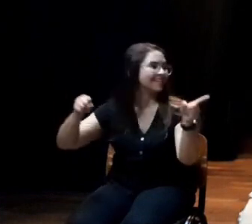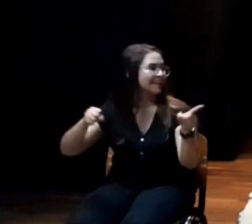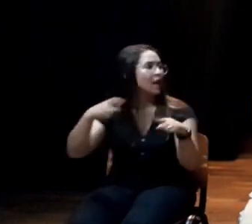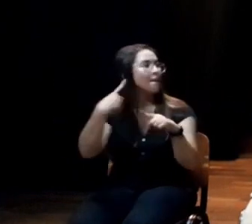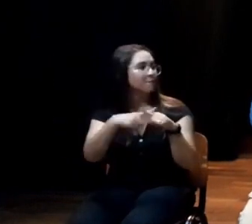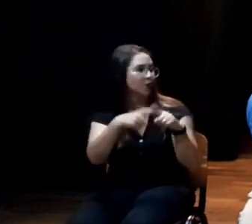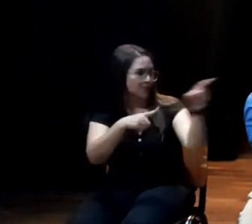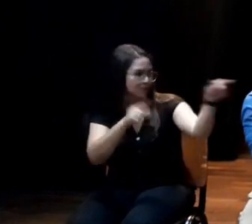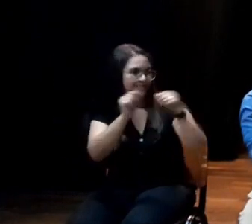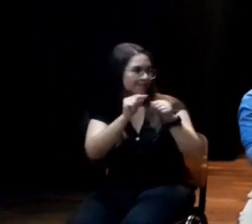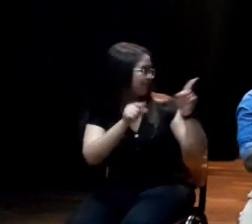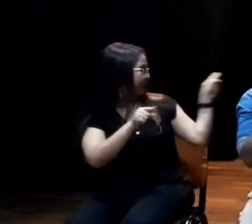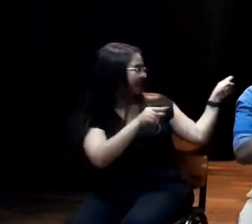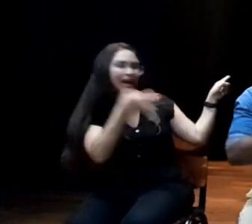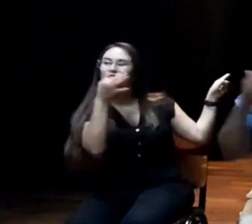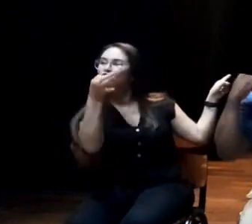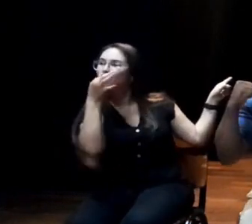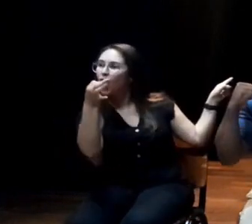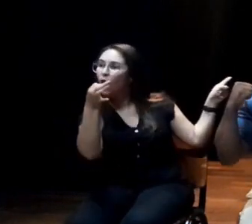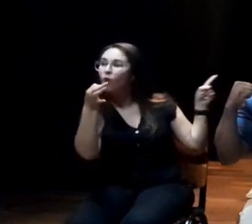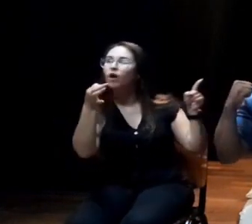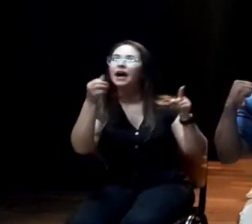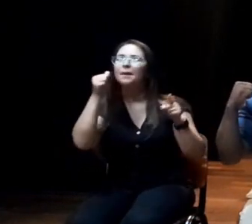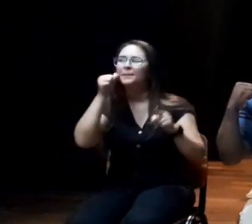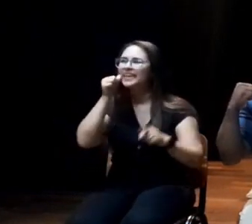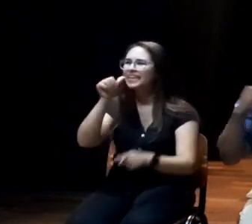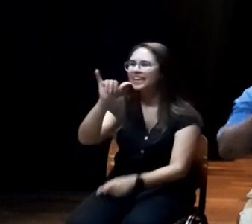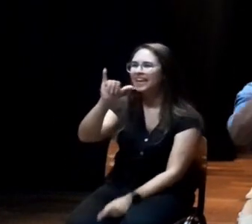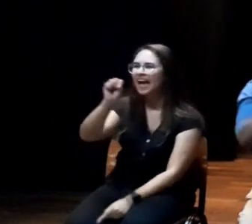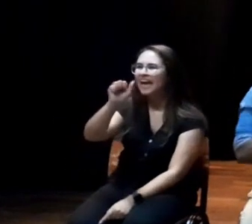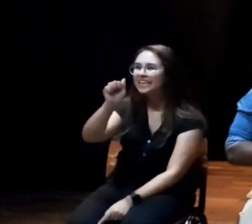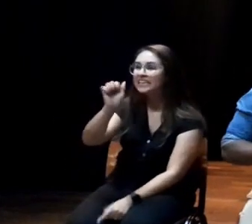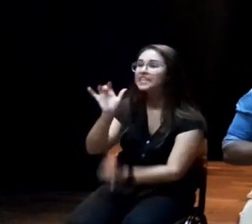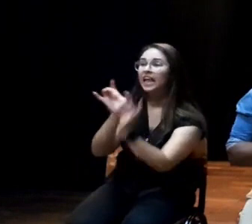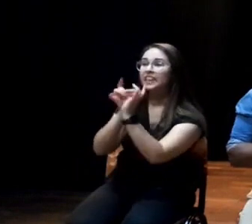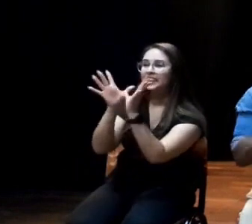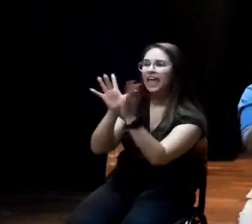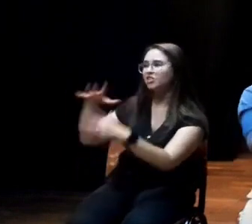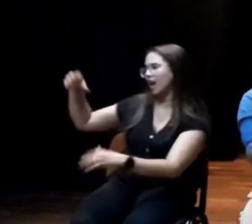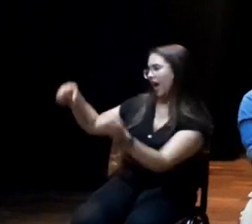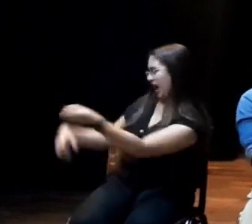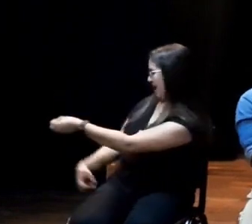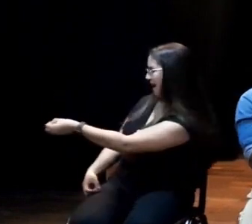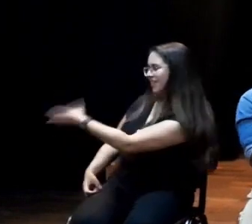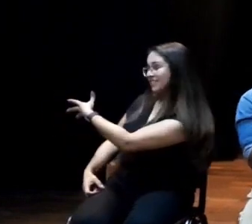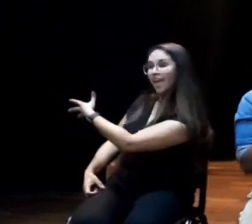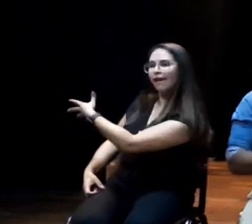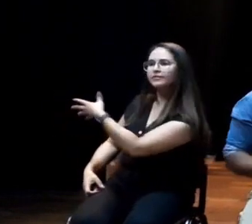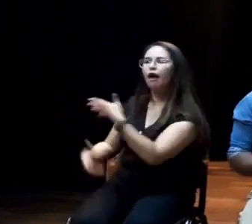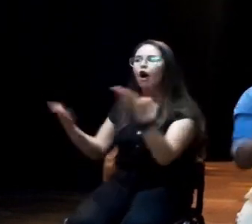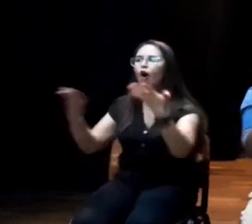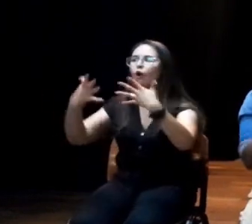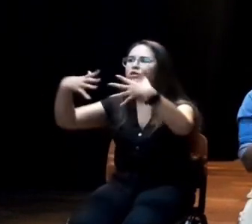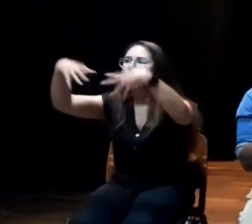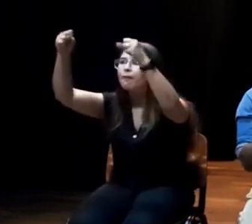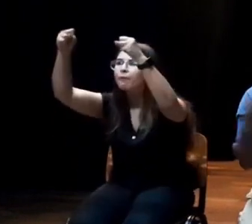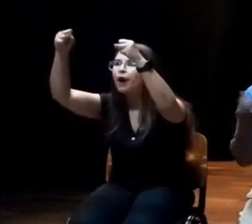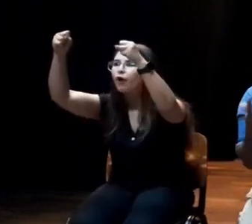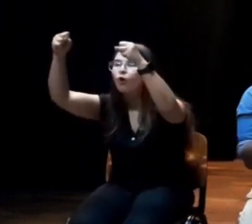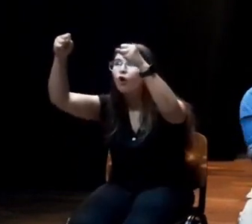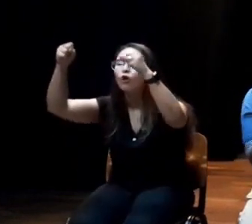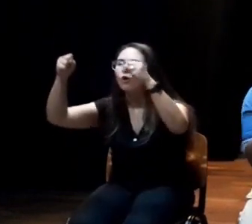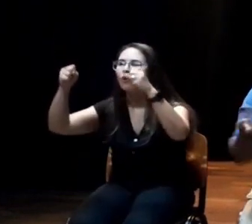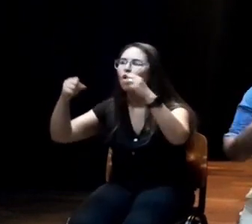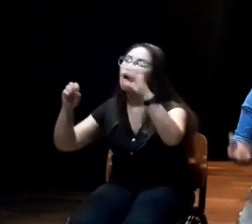a cena que você faz lá atrás, a Isa deixa acesa a luz do intérprete. Hoje ele apagou, numa intensidade menor. Ele diminui